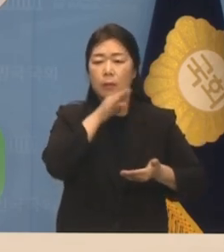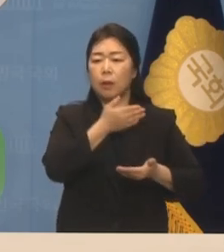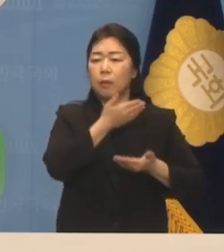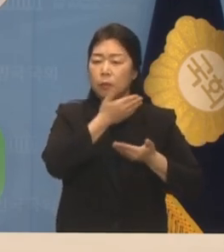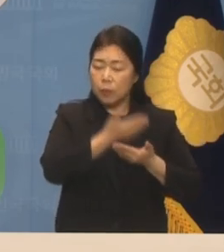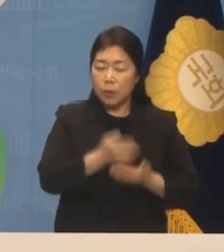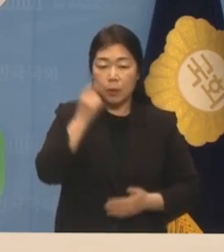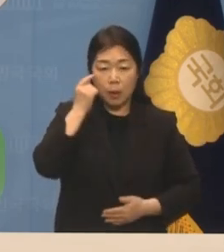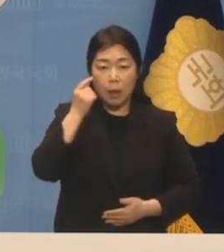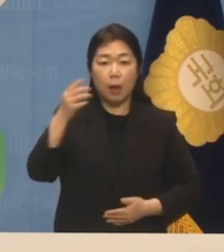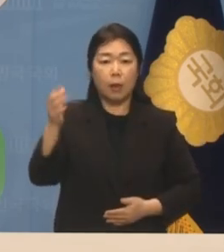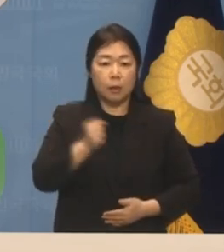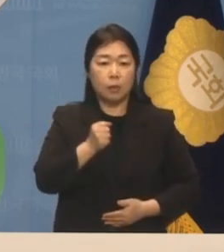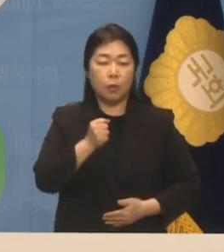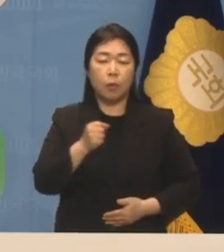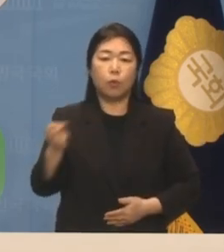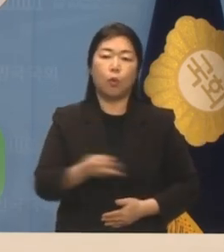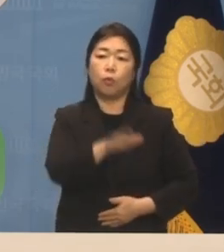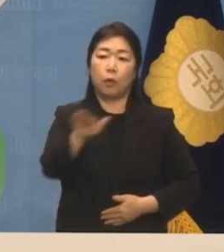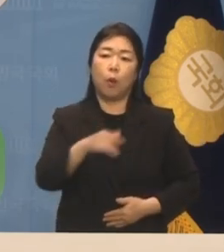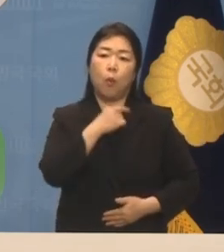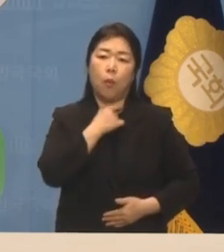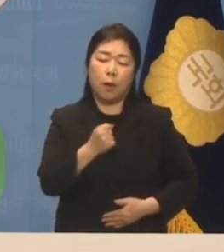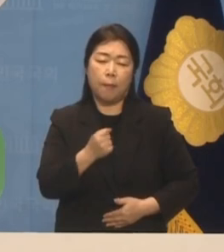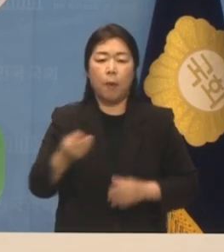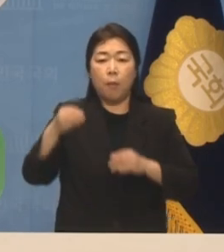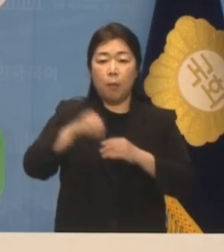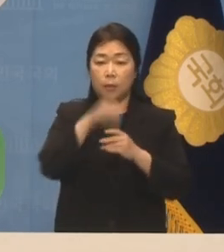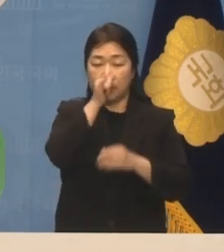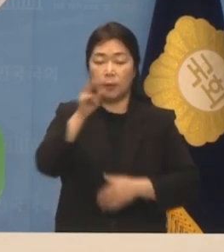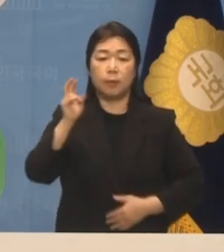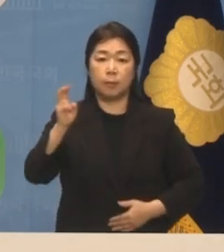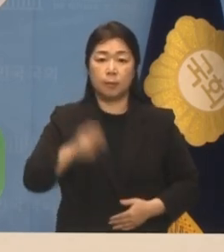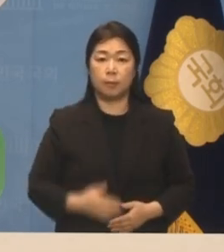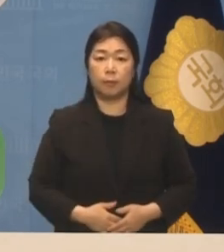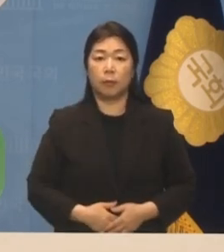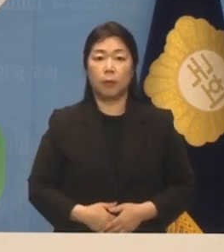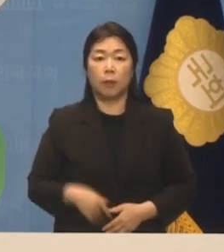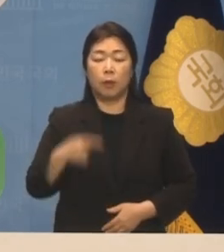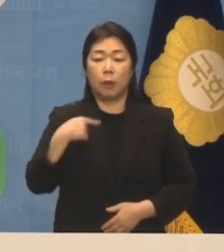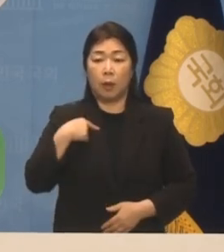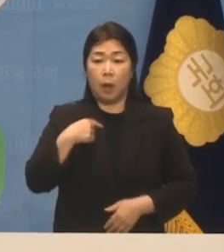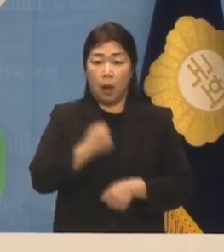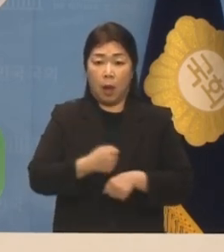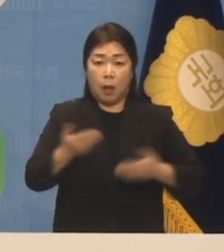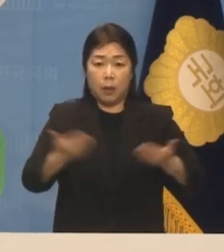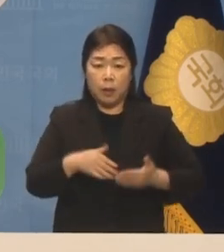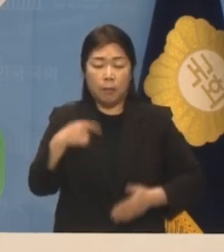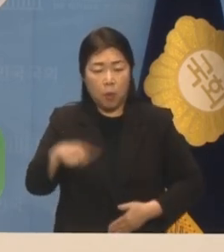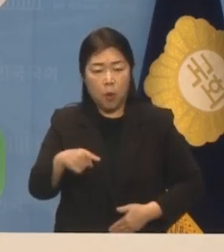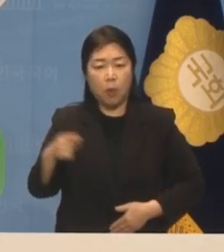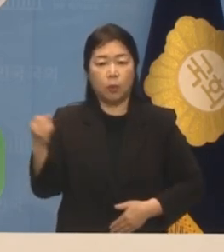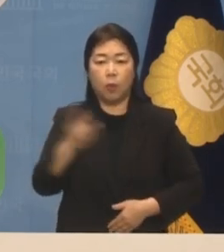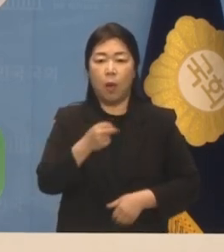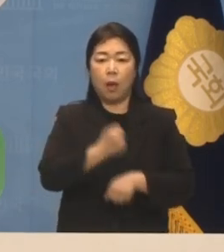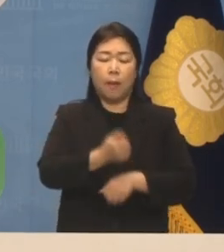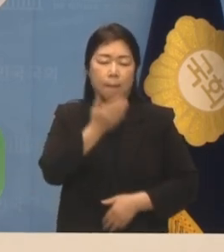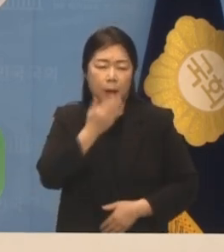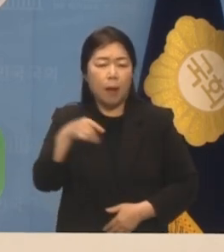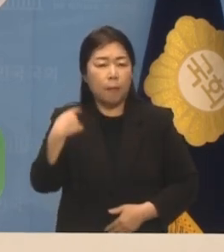수 없다고 하는 바람 때문이었습니다. 그리고 제가 무언가를 해야 한다면, 아니 무엇이라도 할 수